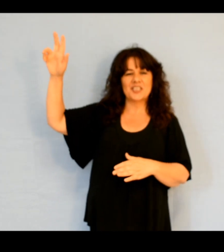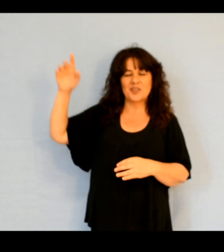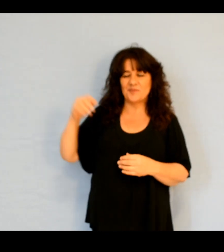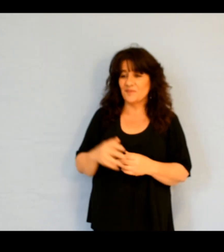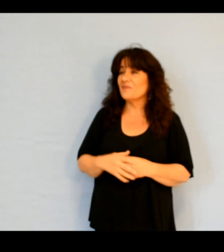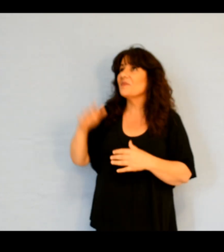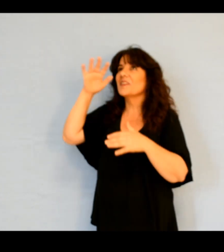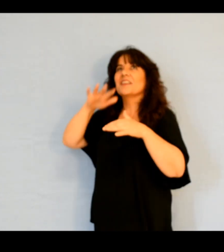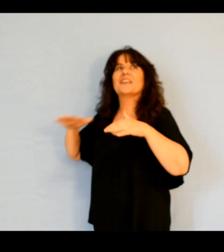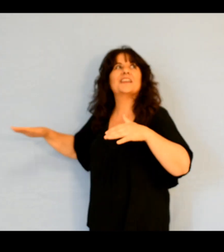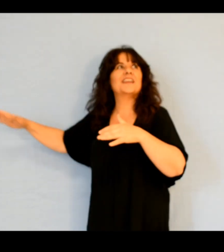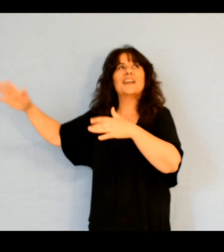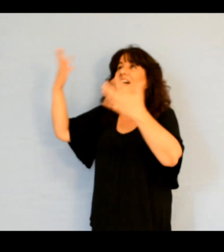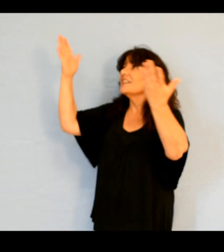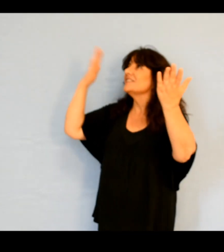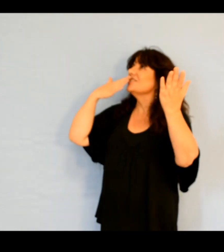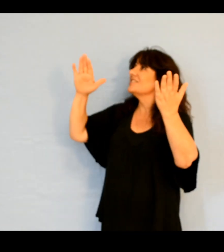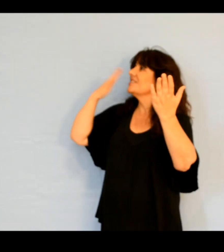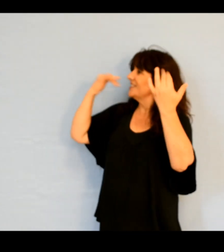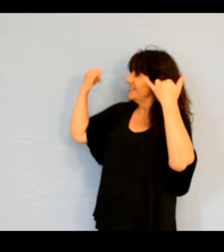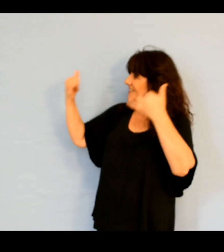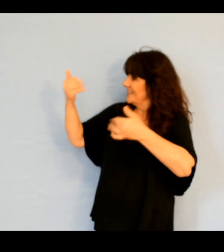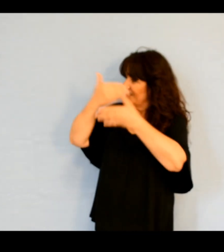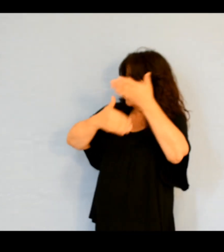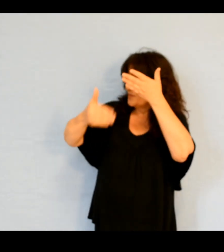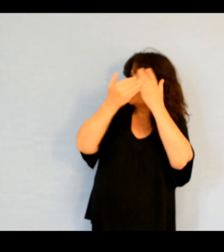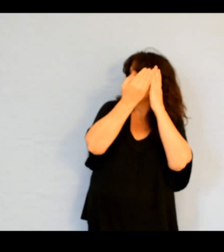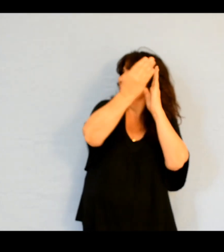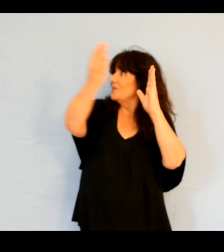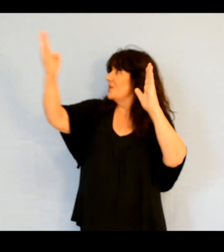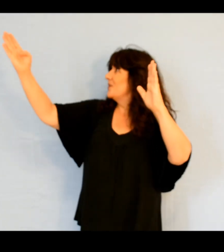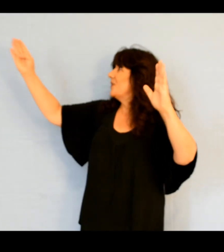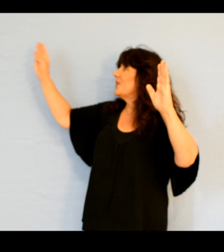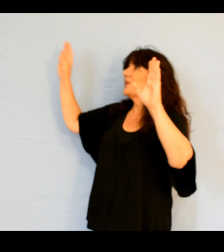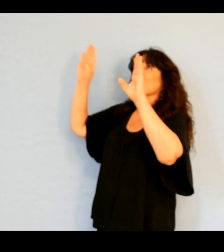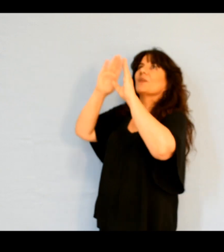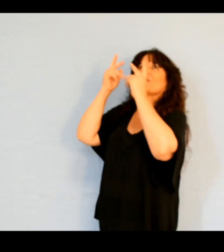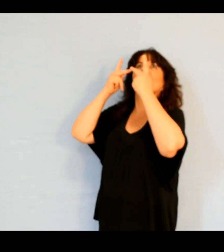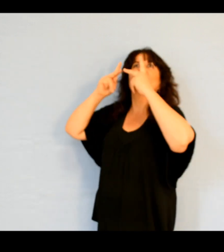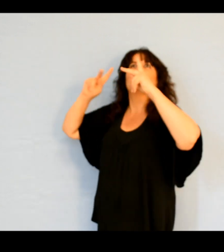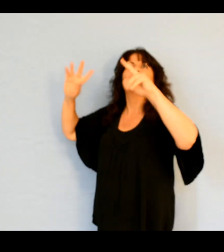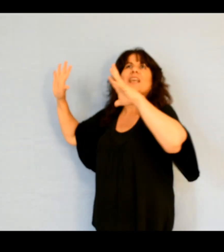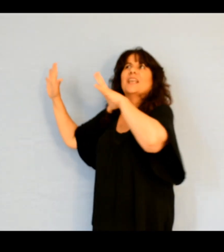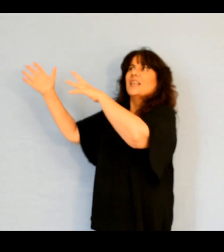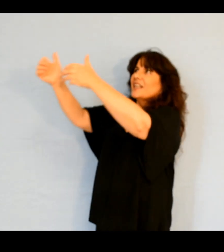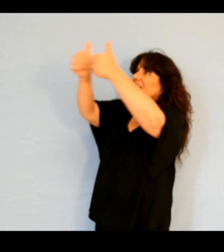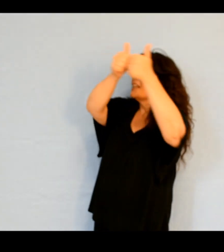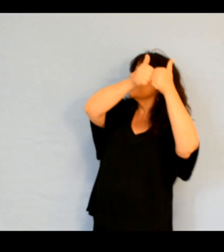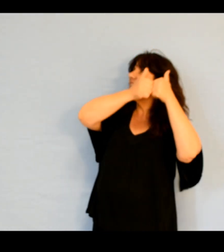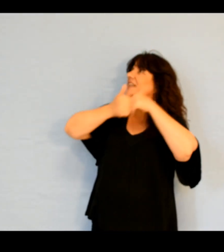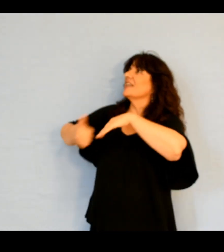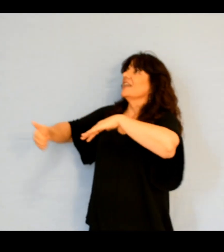Jérusalem, te voici dans tes murs, ville où tout ensemble ne fait